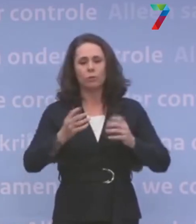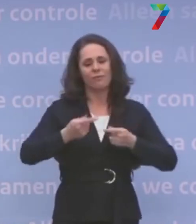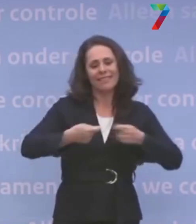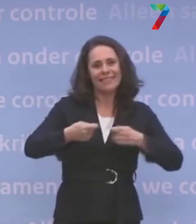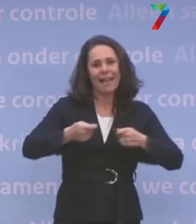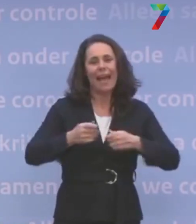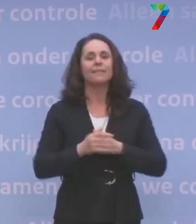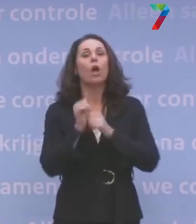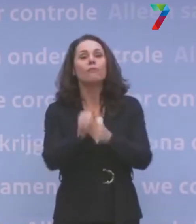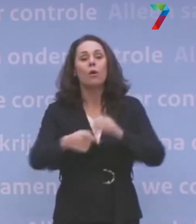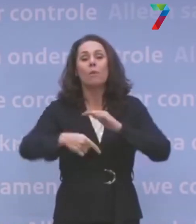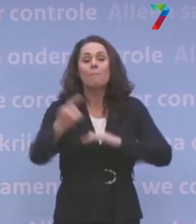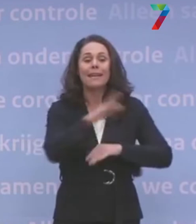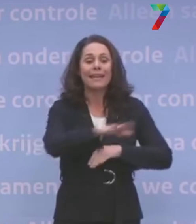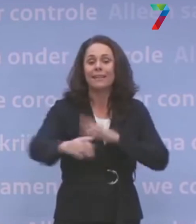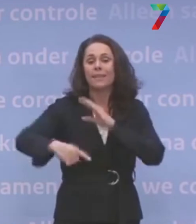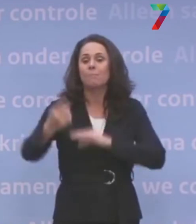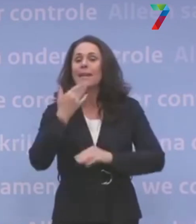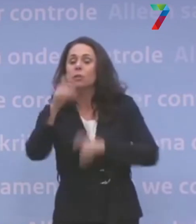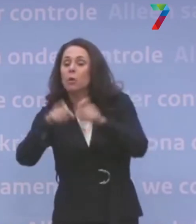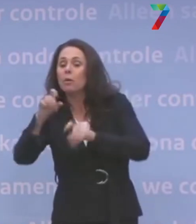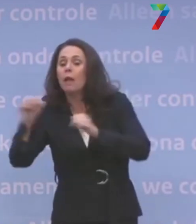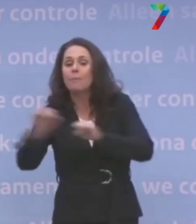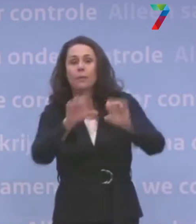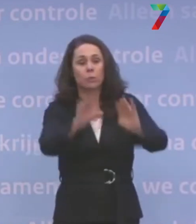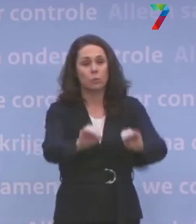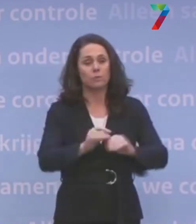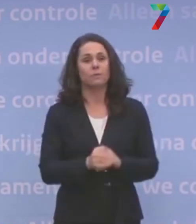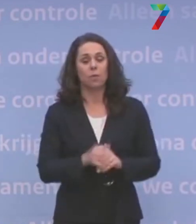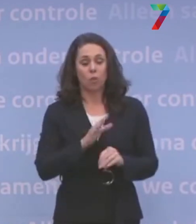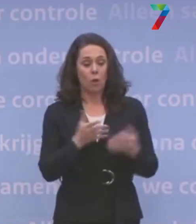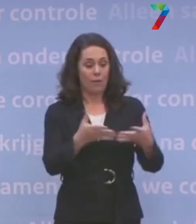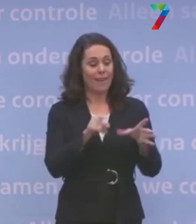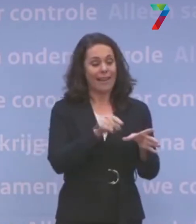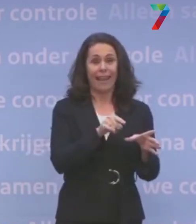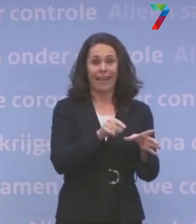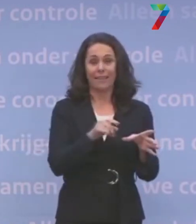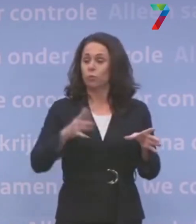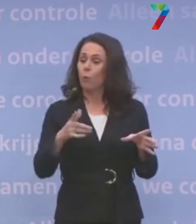en jongeren de kans krijgen mee te doen. Dus ook de niet-leden van